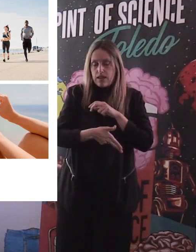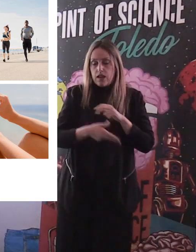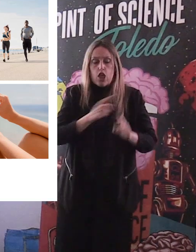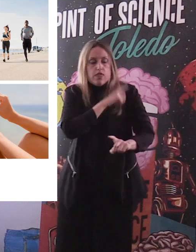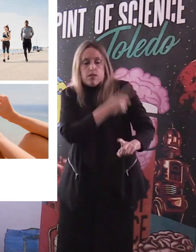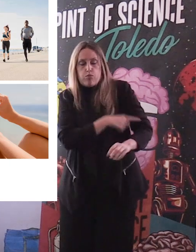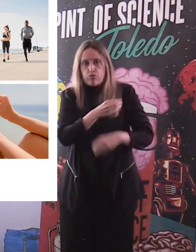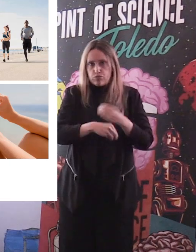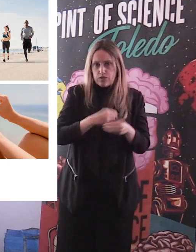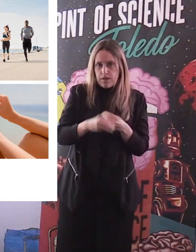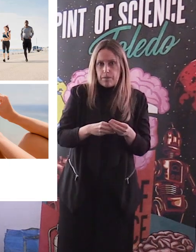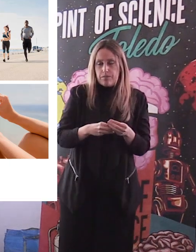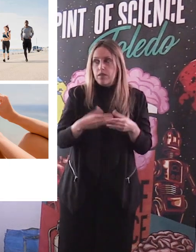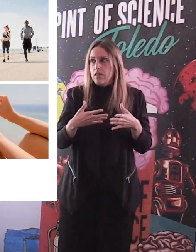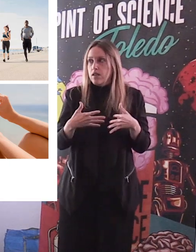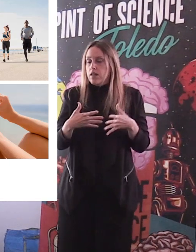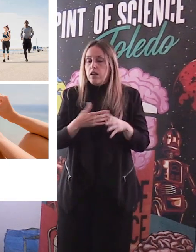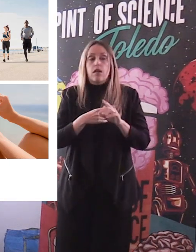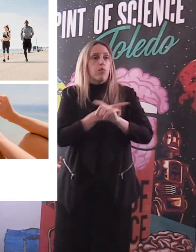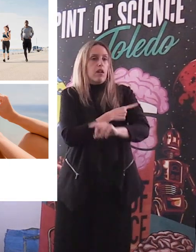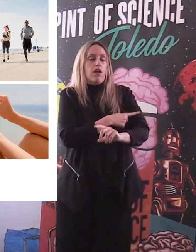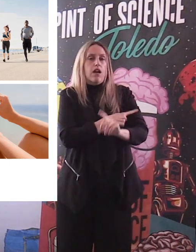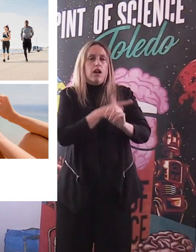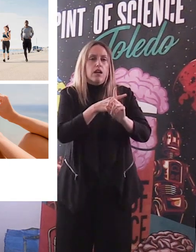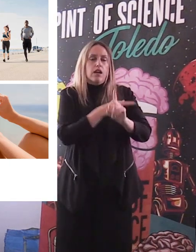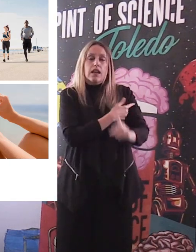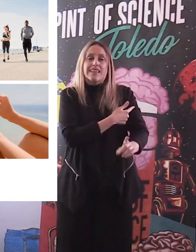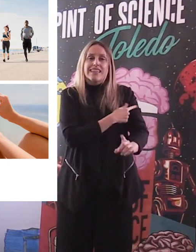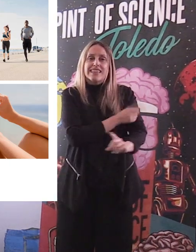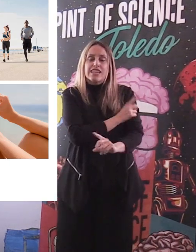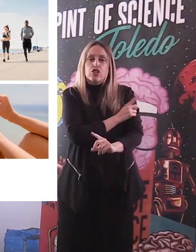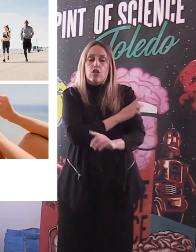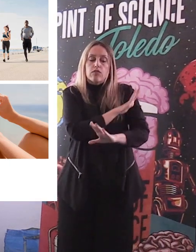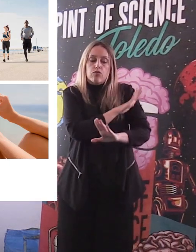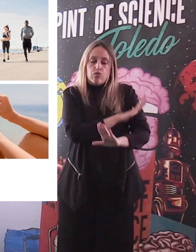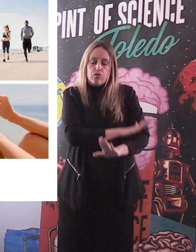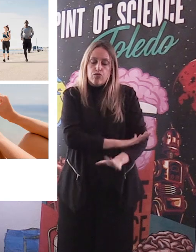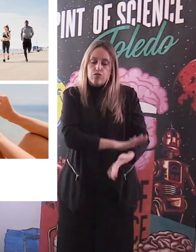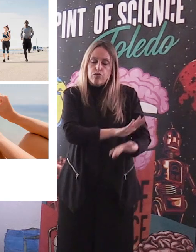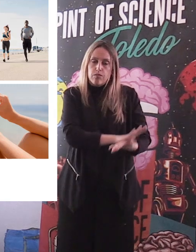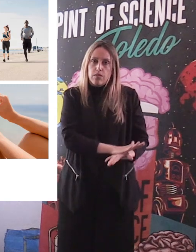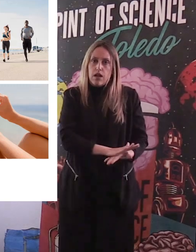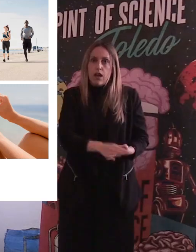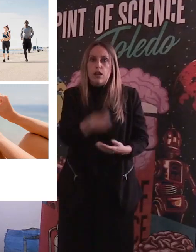deporte, tener la tensión baja del arterial, estas cosas ya se sabe.